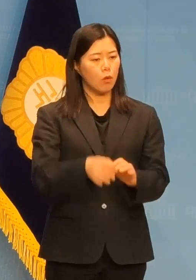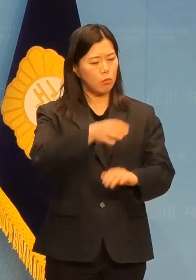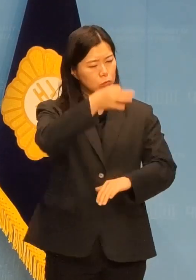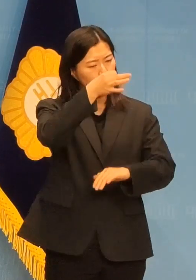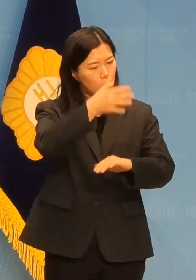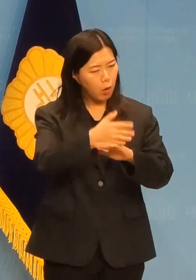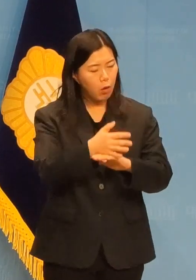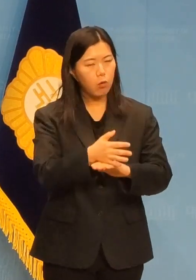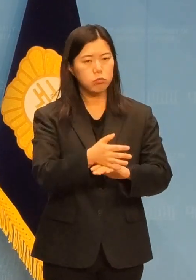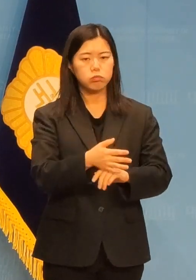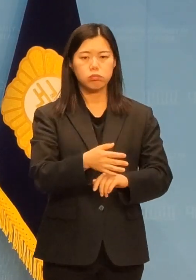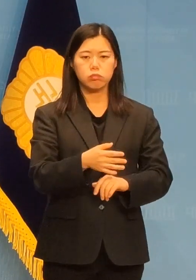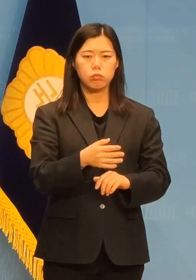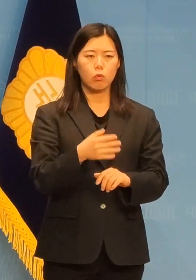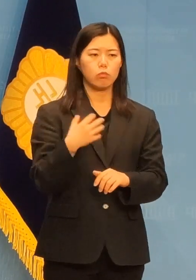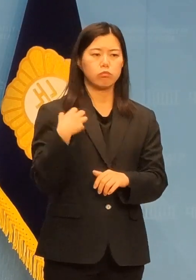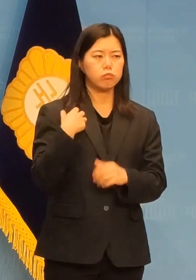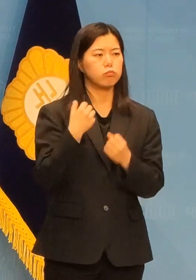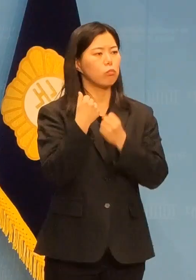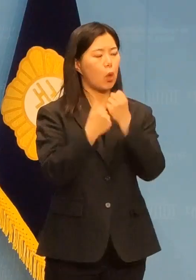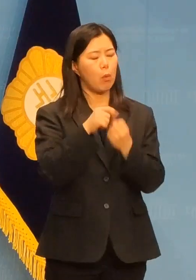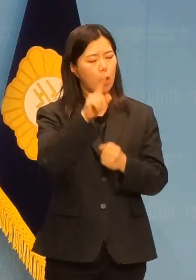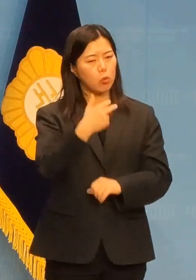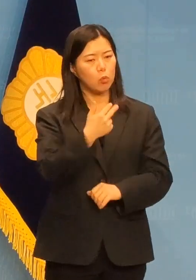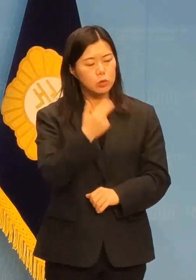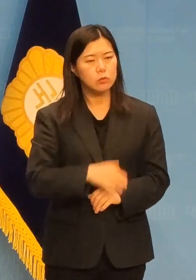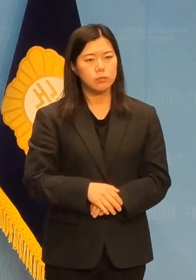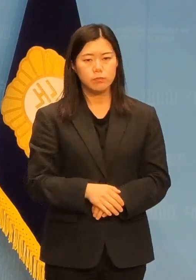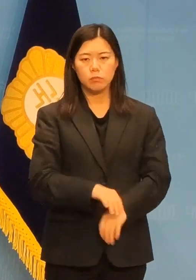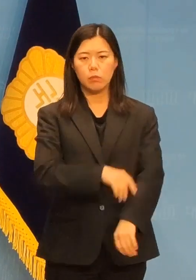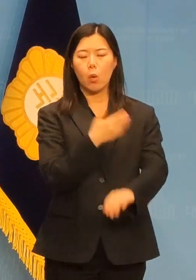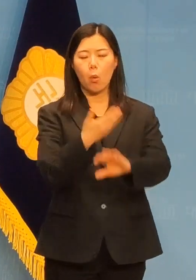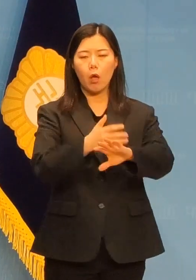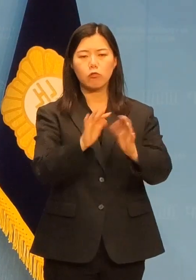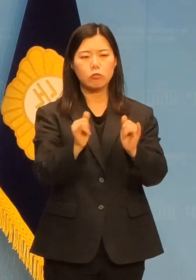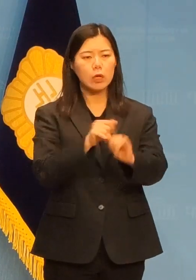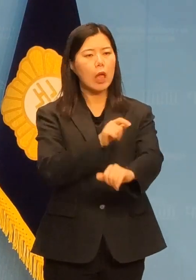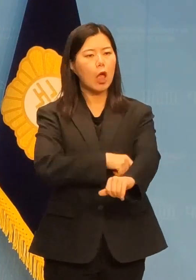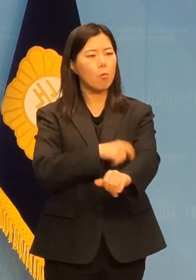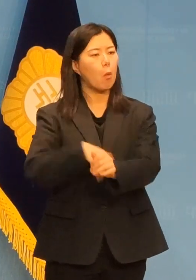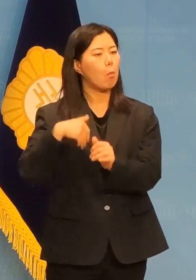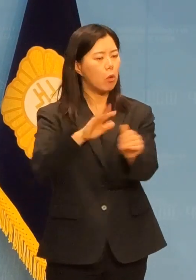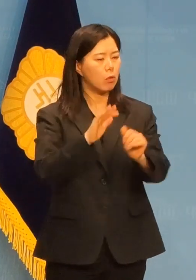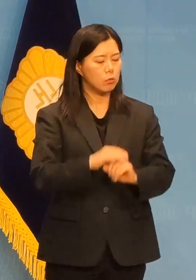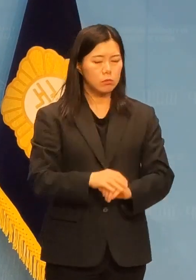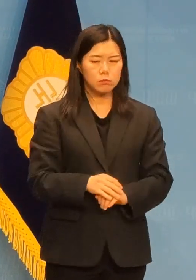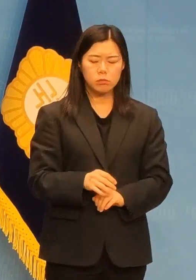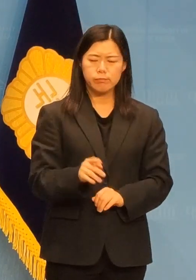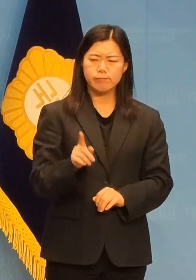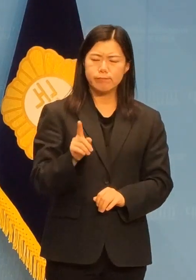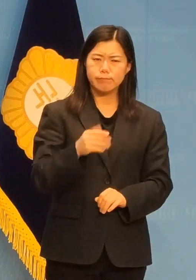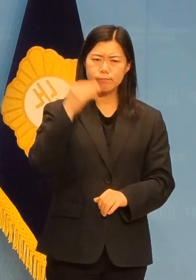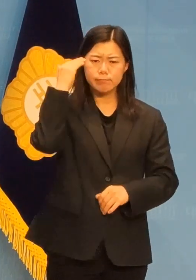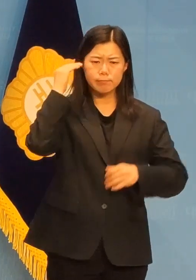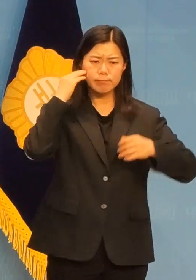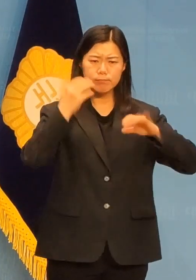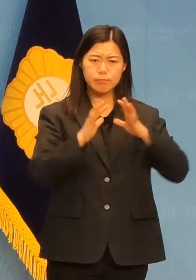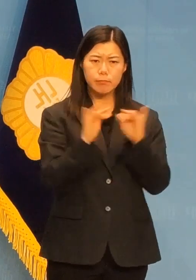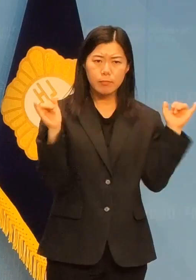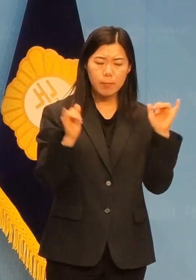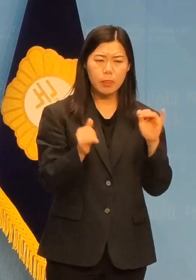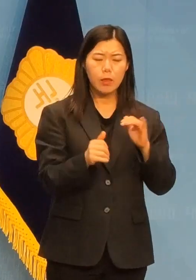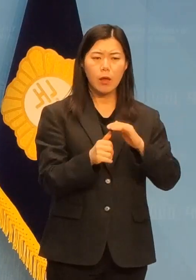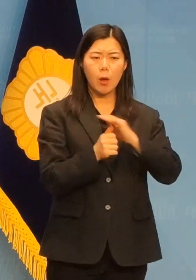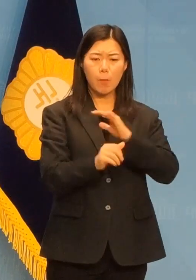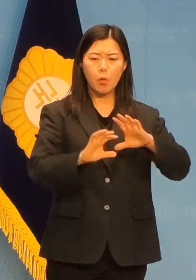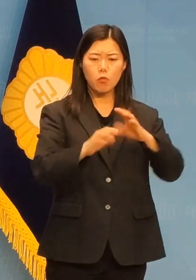사과도 책임 있는 설명도 없이 외국인 임원을 앞세운 태도에 더불어민주당은 대한민국 국민을